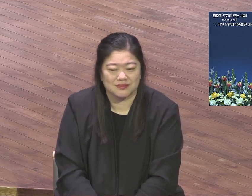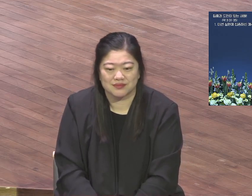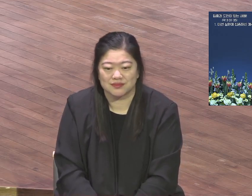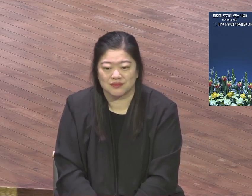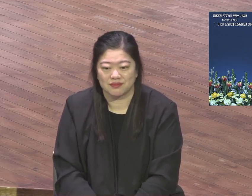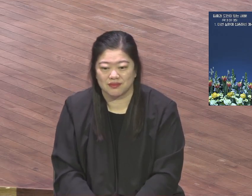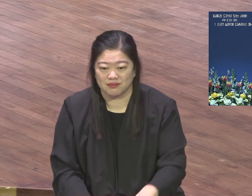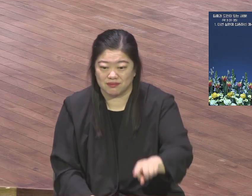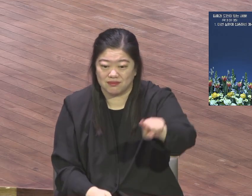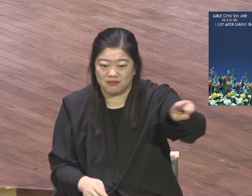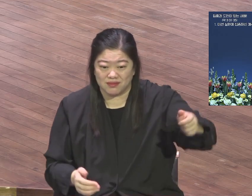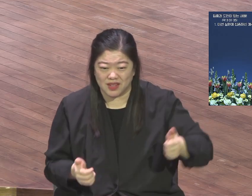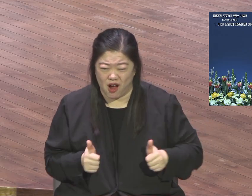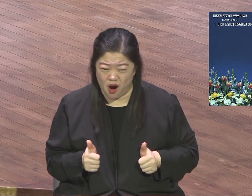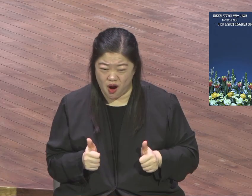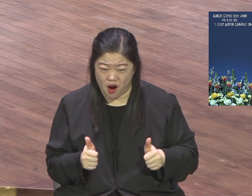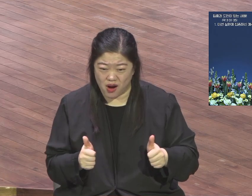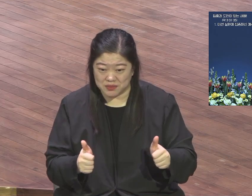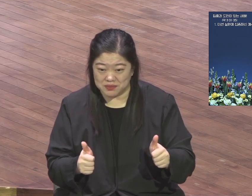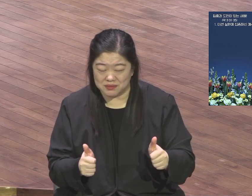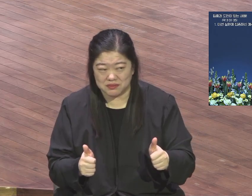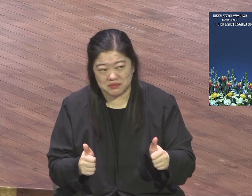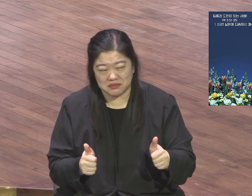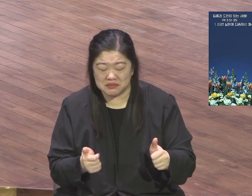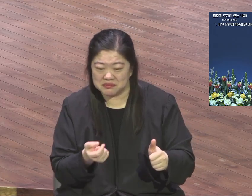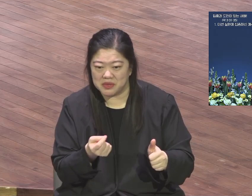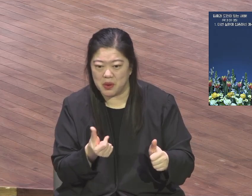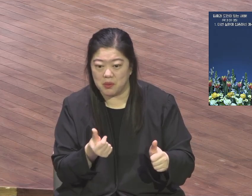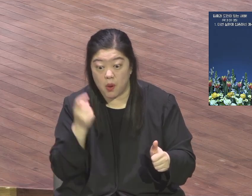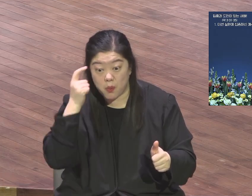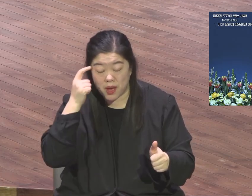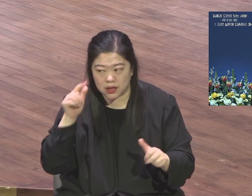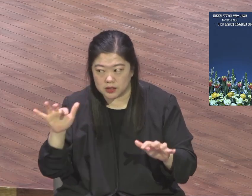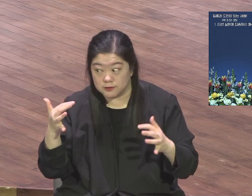미쳤나. 당장 그렇게 방해를 하지요.